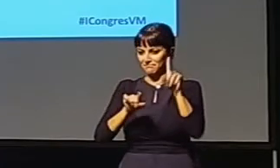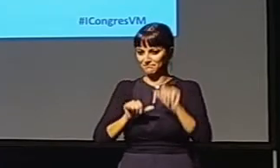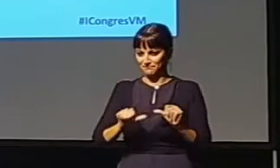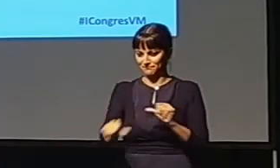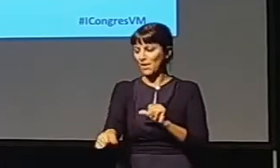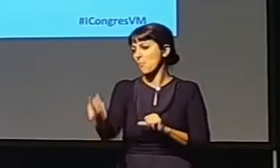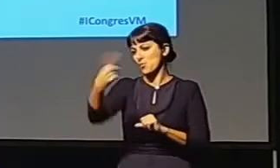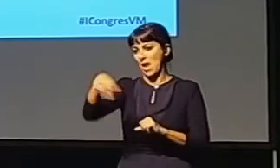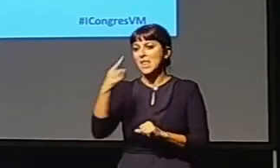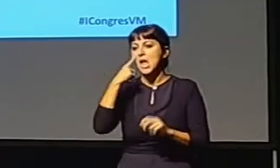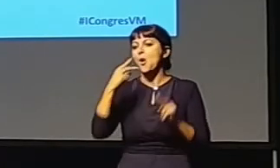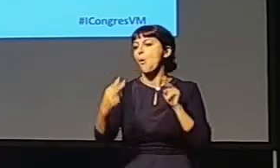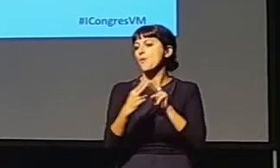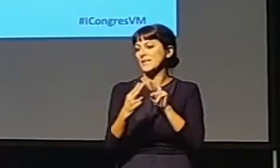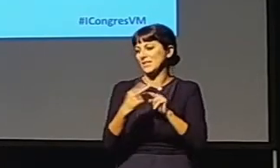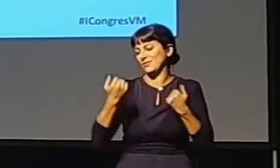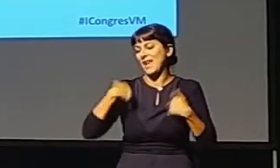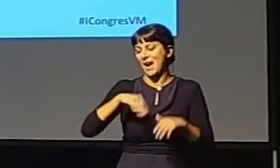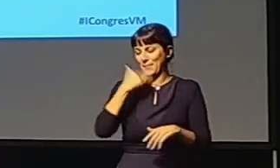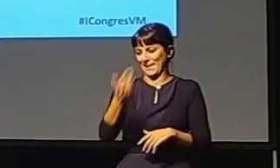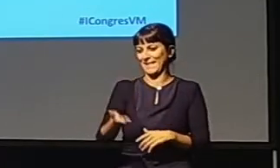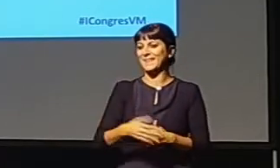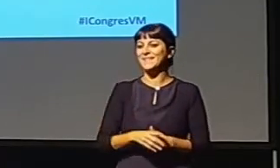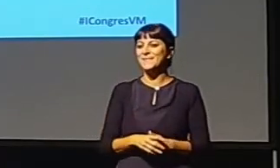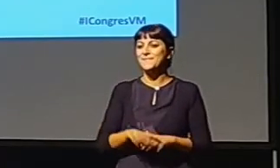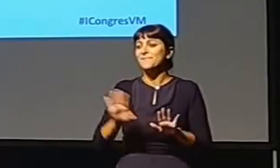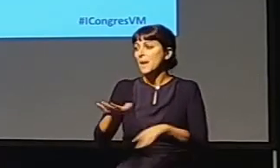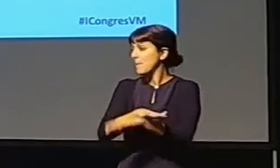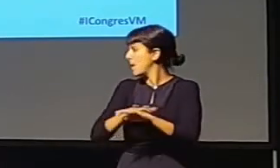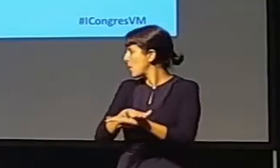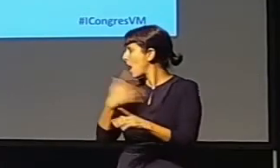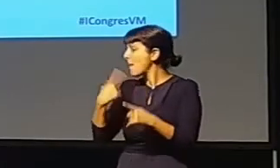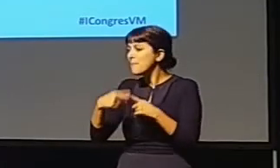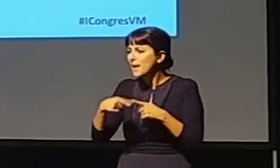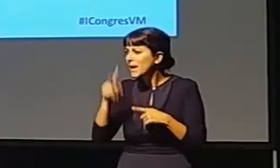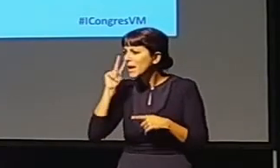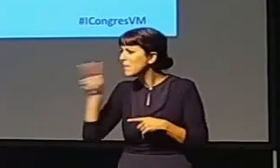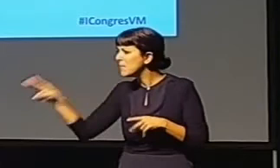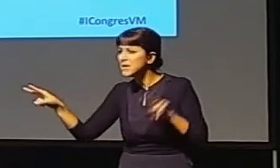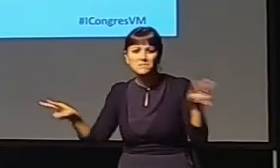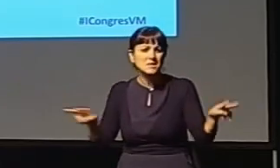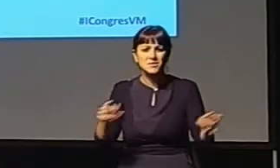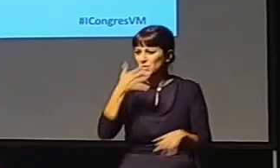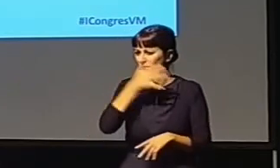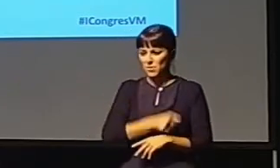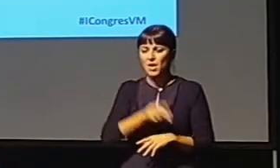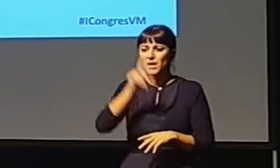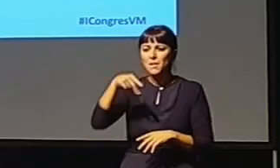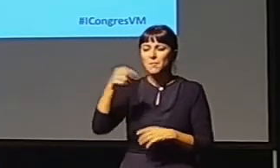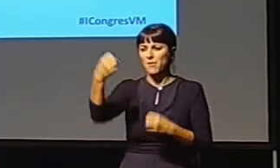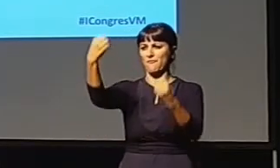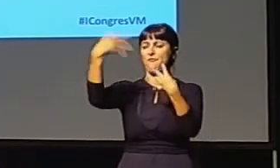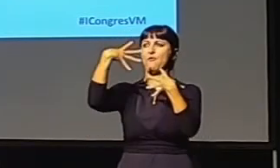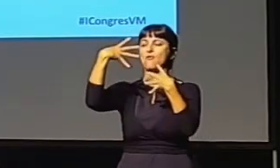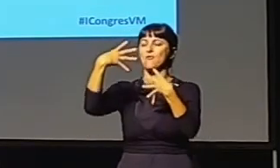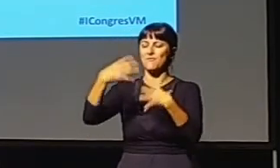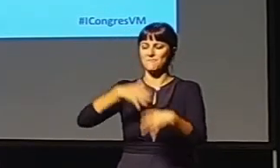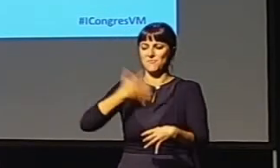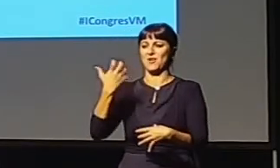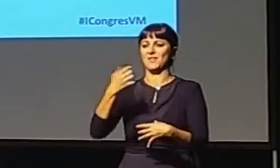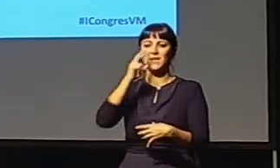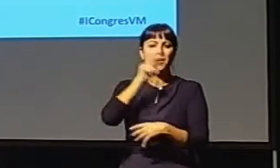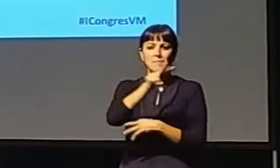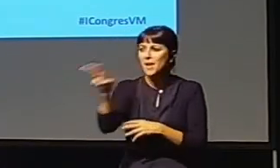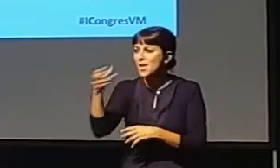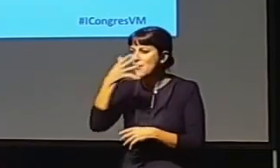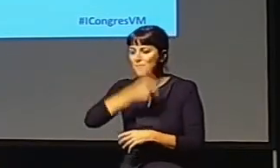que em coneixeu ja sabeu. Però em sap greu perquè us estic donant una mica l'esquena. Tampoc us veig gaire perquè tenemos estos focos. Como vamos así un poco